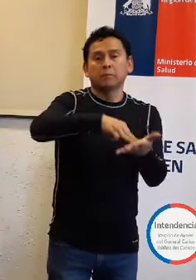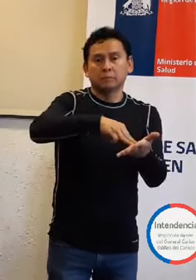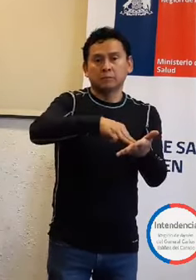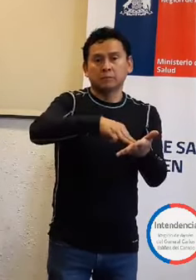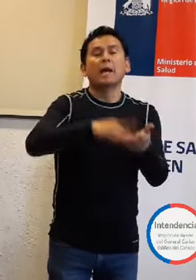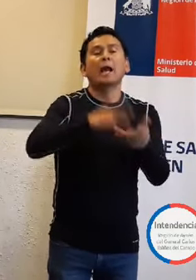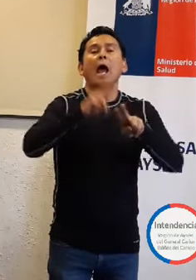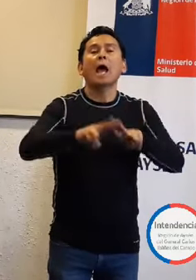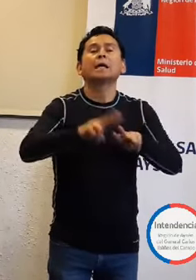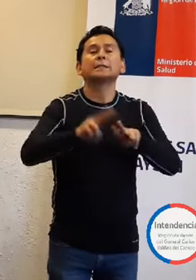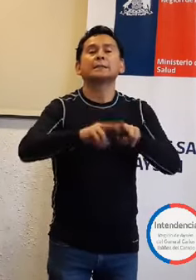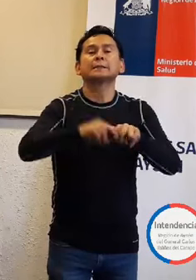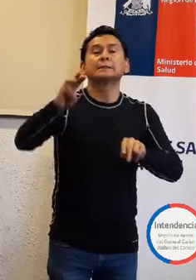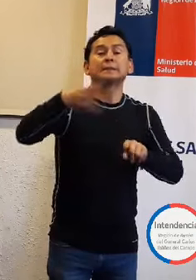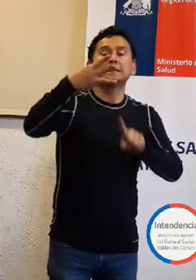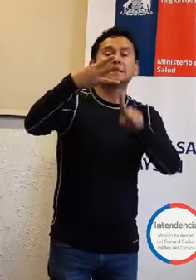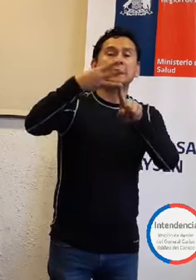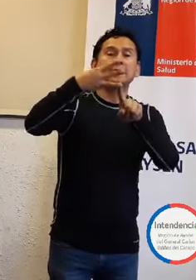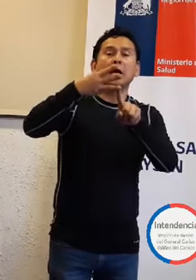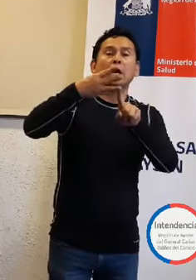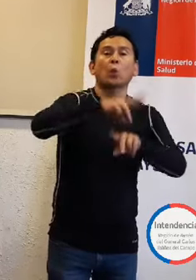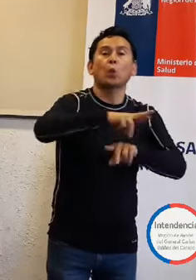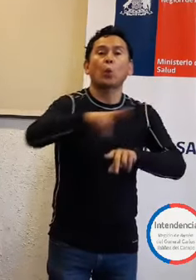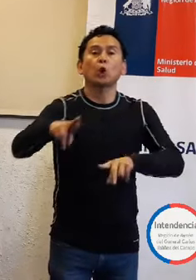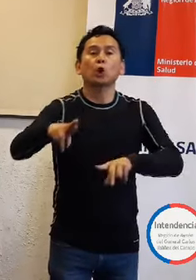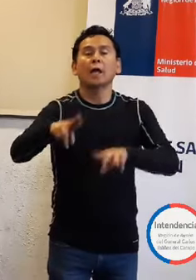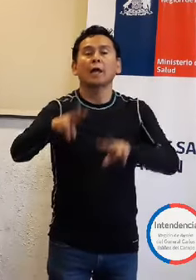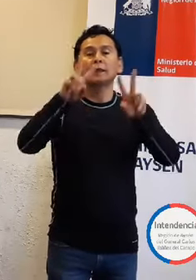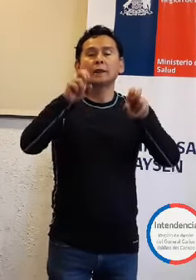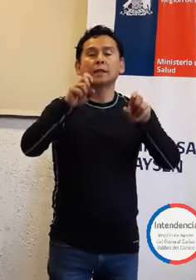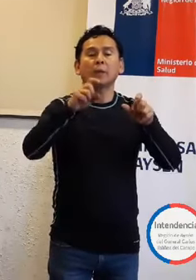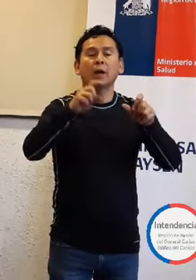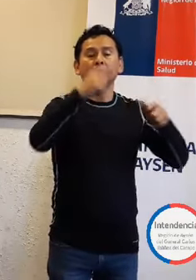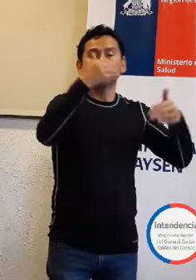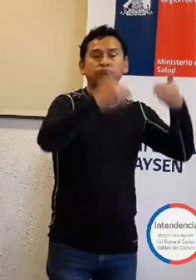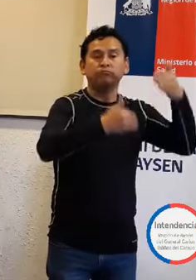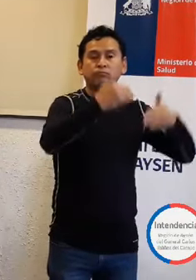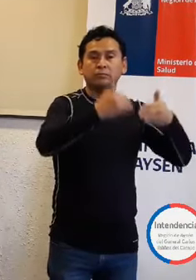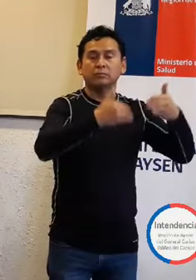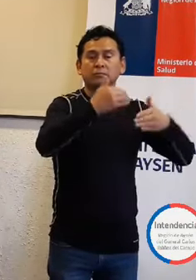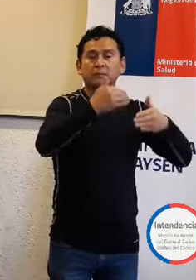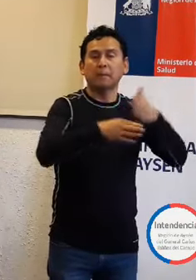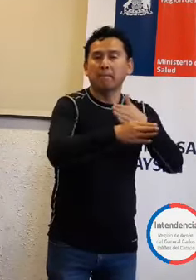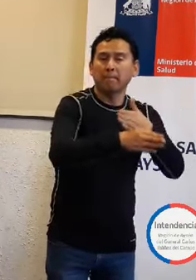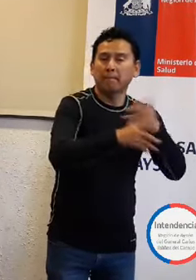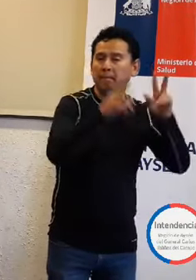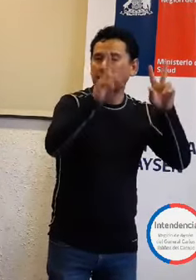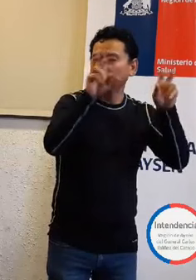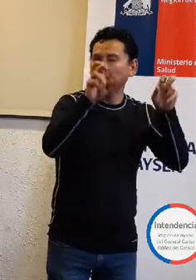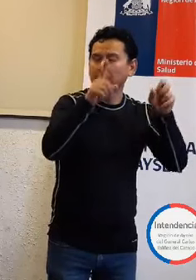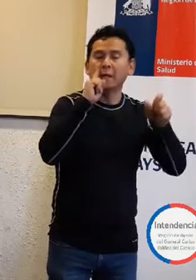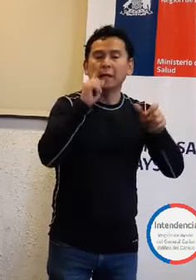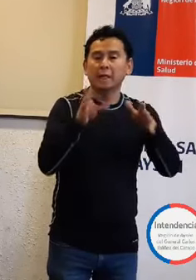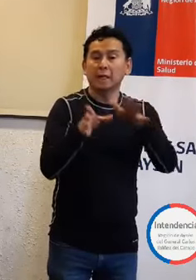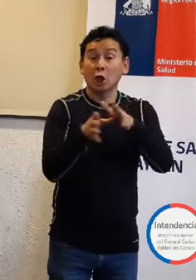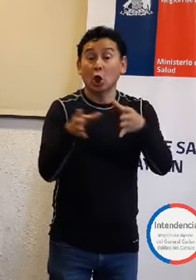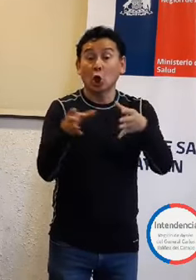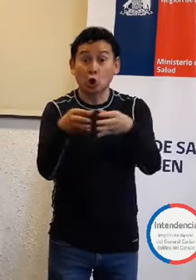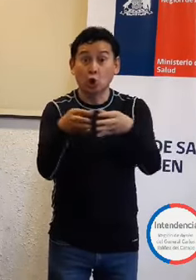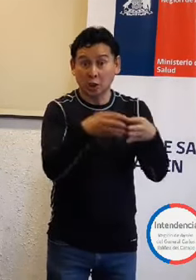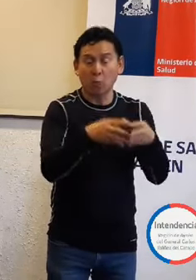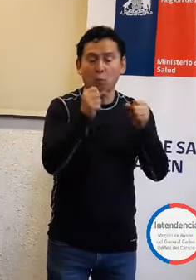ejecutar la tercera y última cuota que quedaba pendiente de zonas contiguas para que los señores consejeros nos puedan